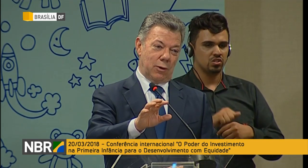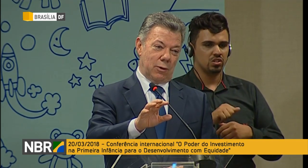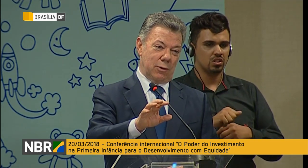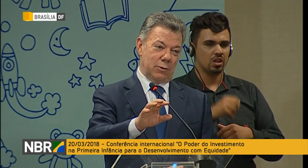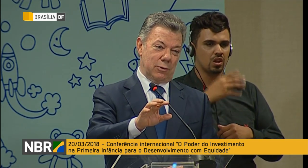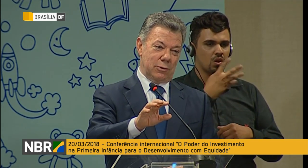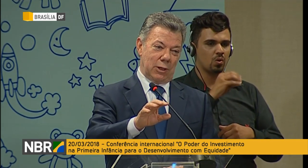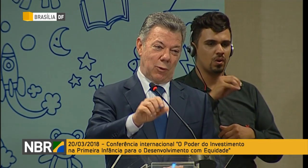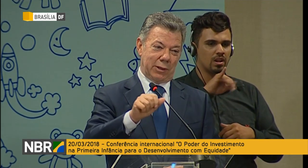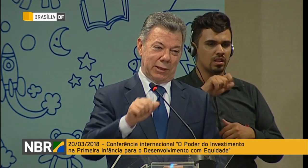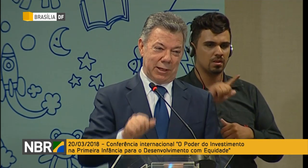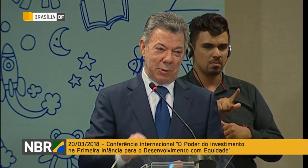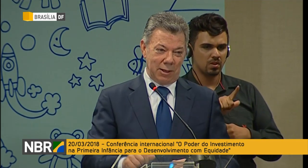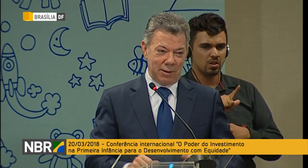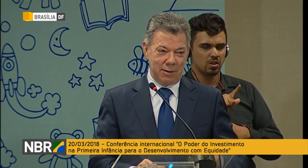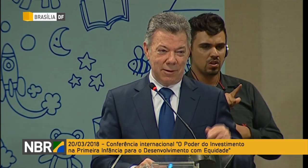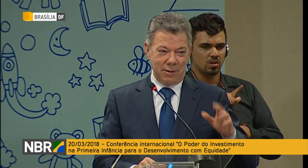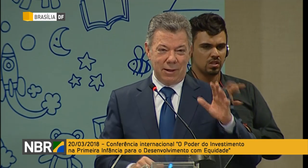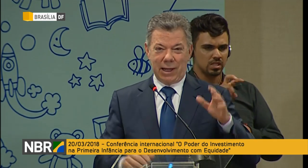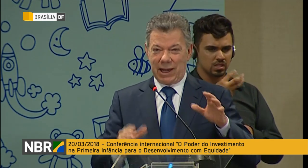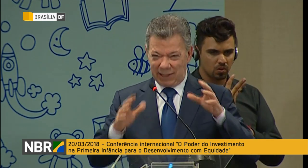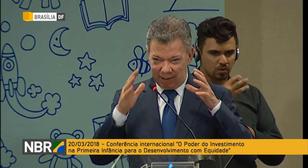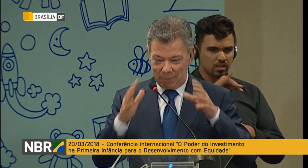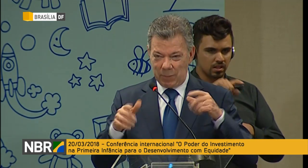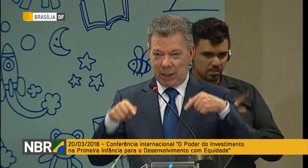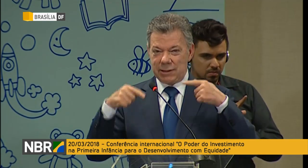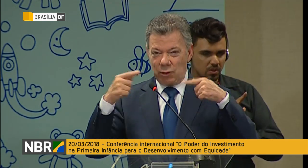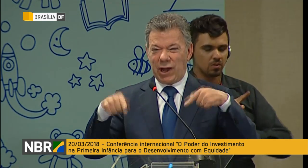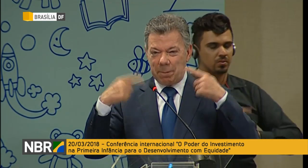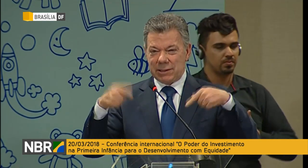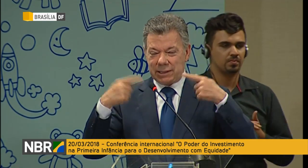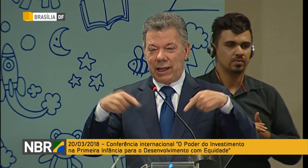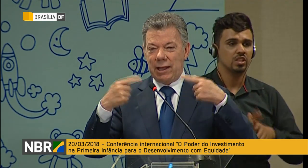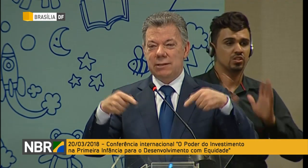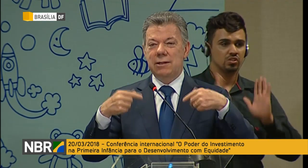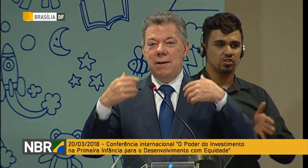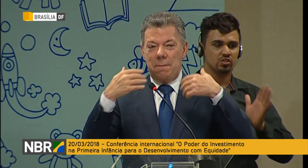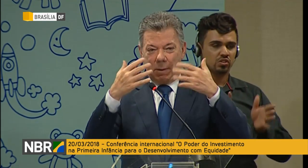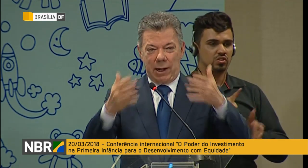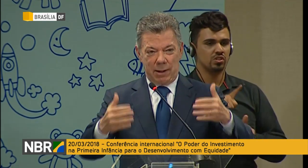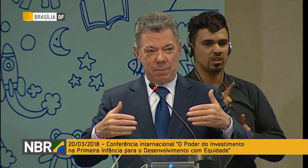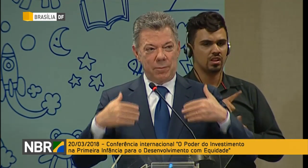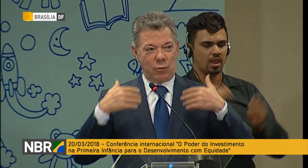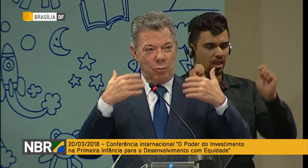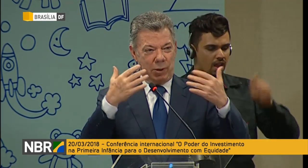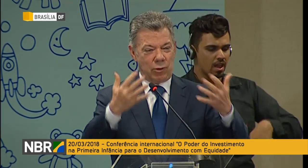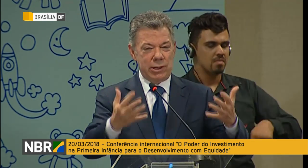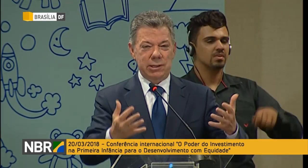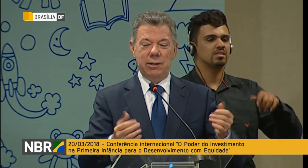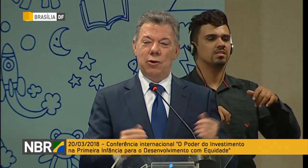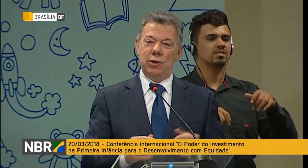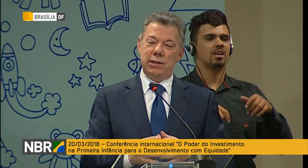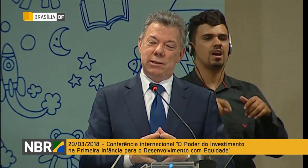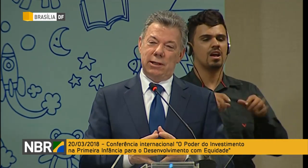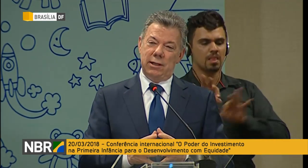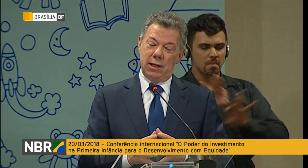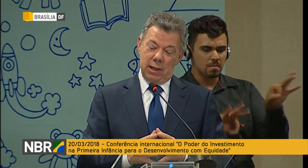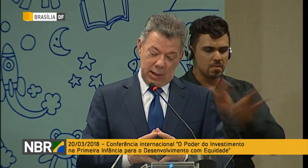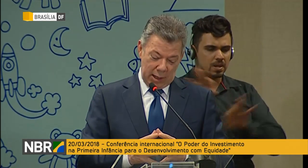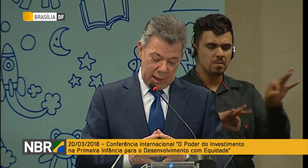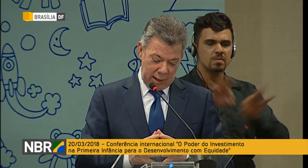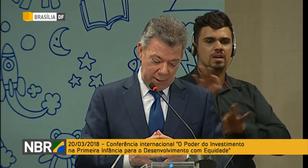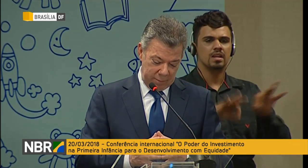mil, mais ou menos, é isso? 53 mil, isso. Que já estão sendo capacitadas, preparadas